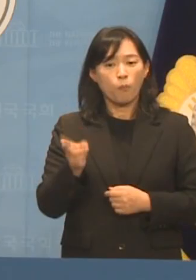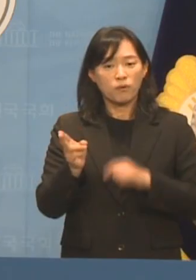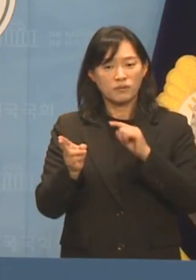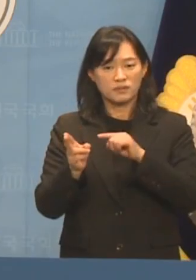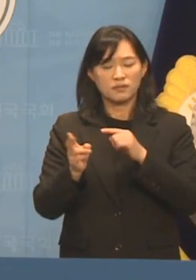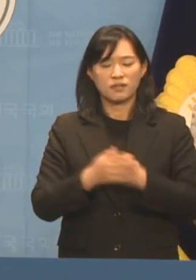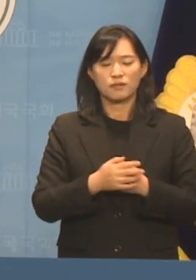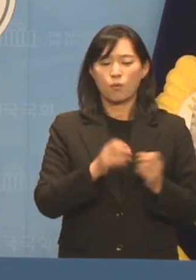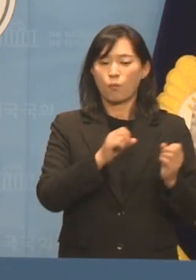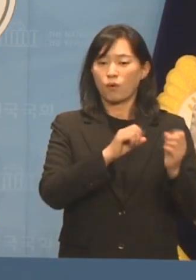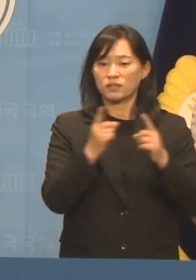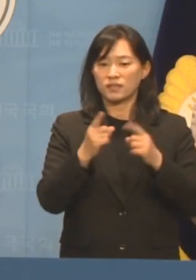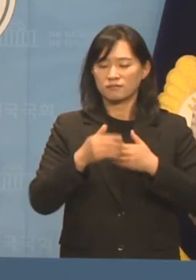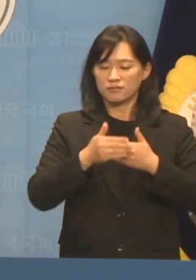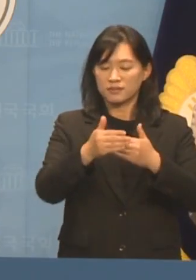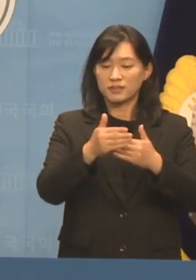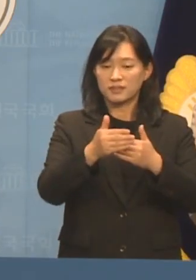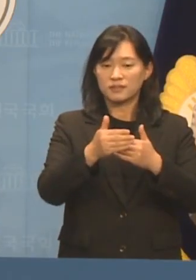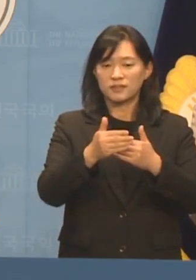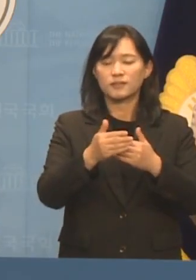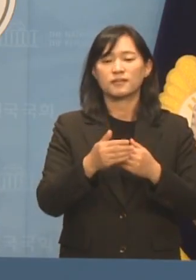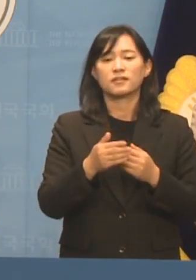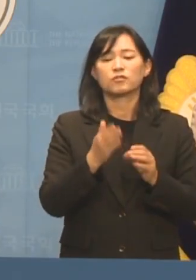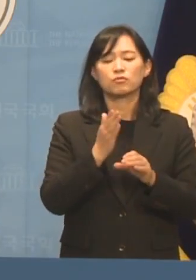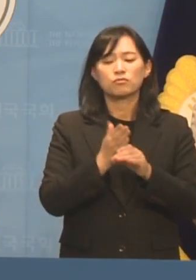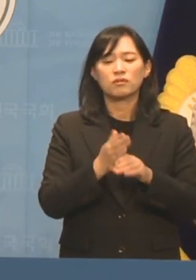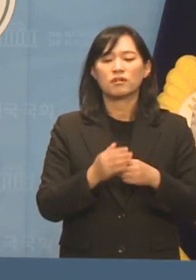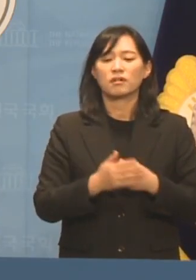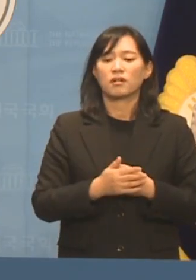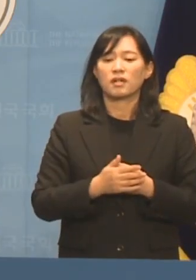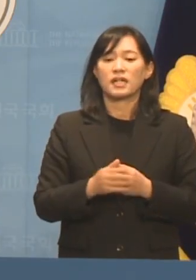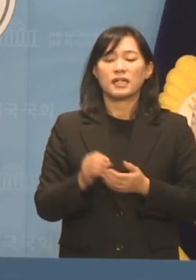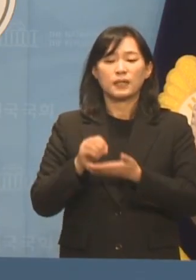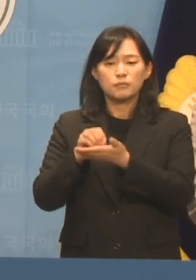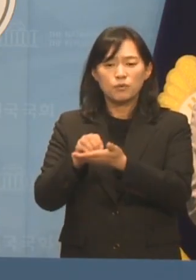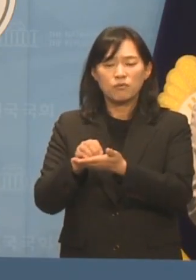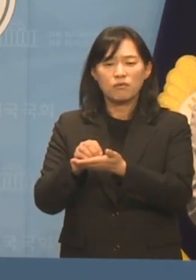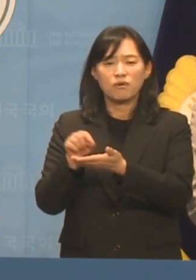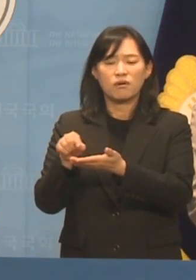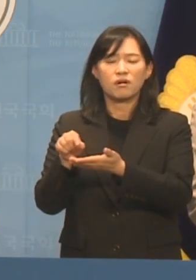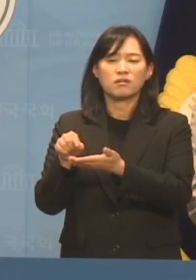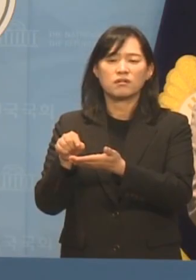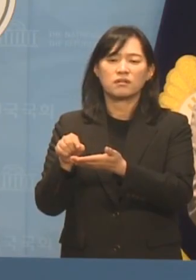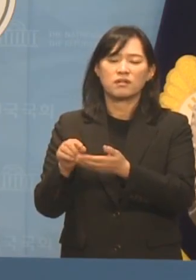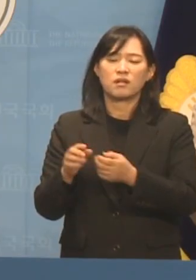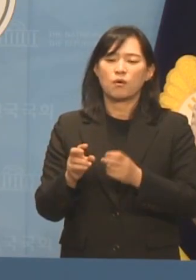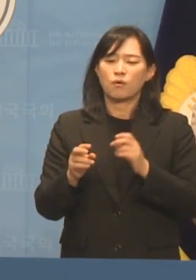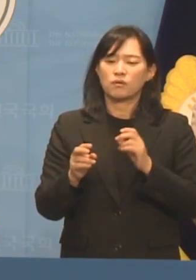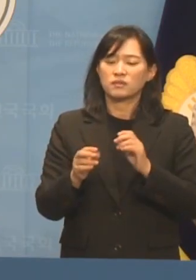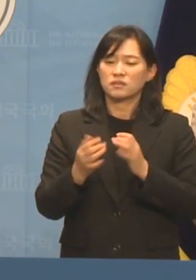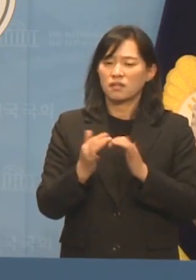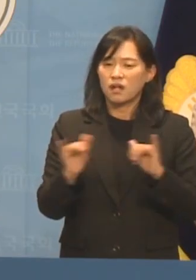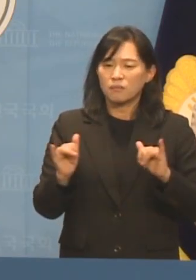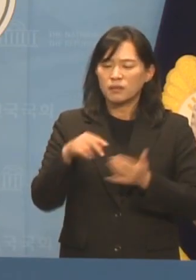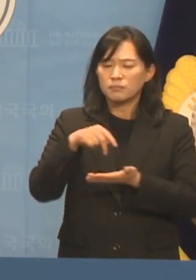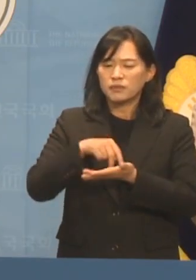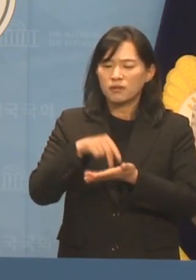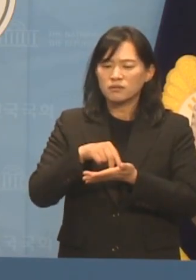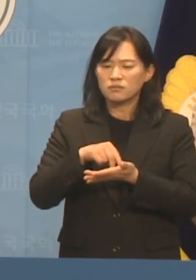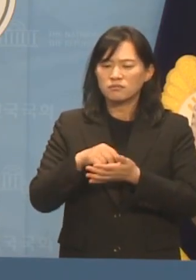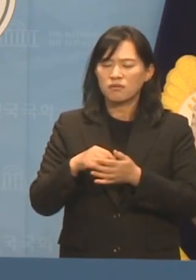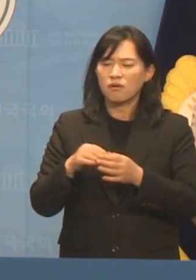회세 정차에 들어가서 그 입점한 상인들의 입장에서는 굉장히 재정 상태가